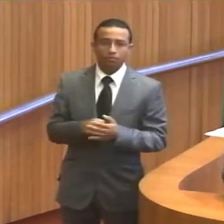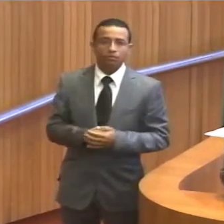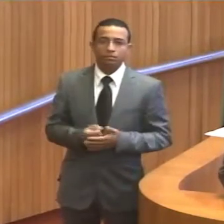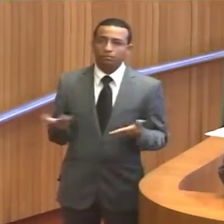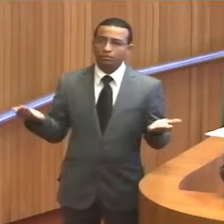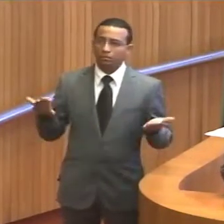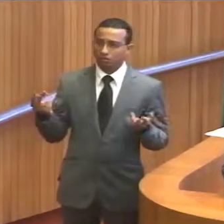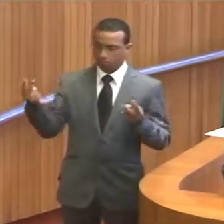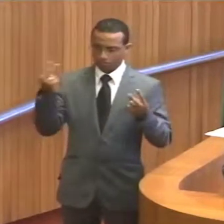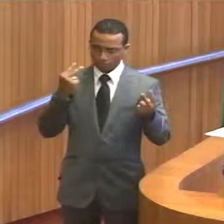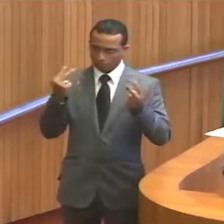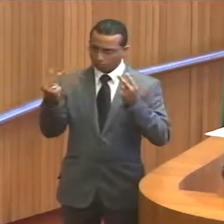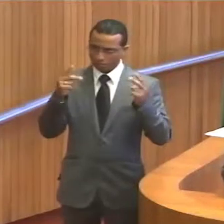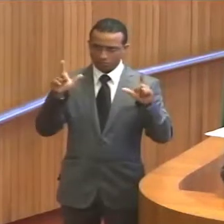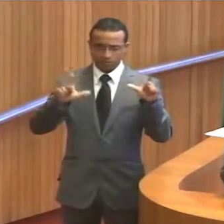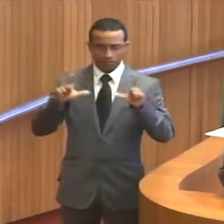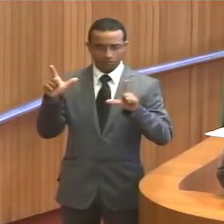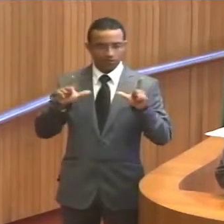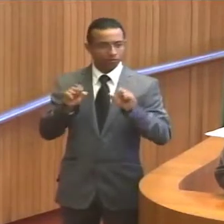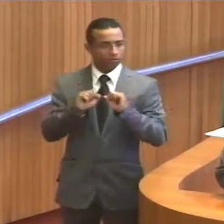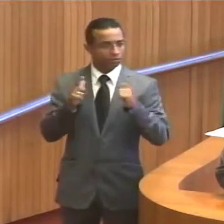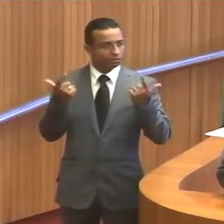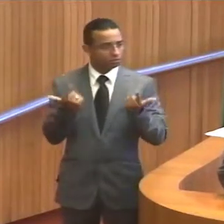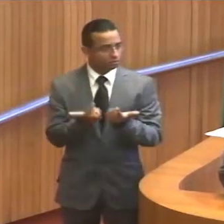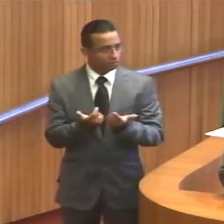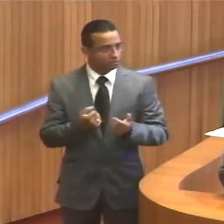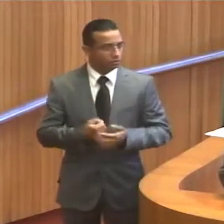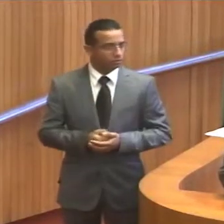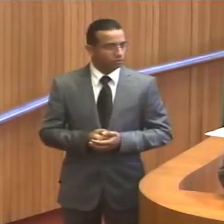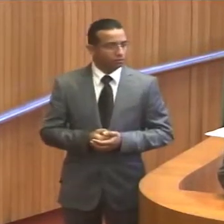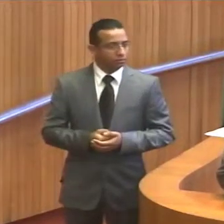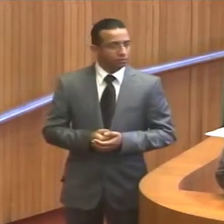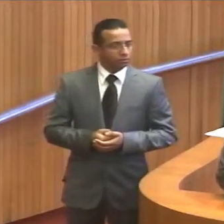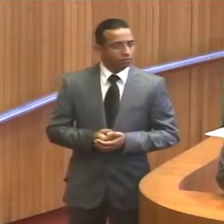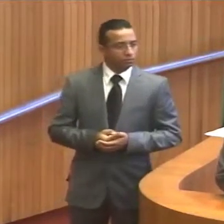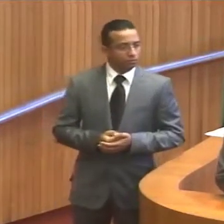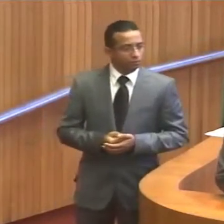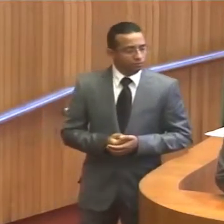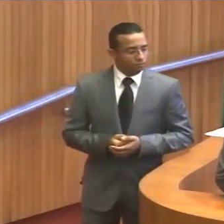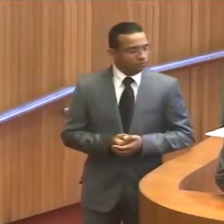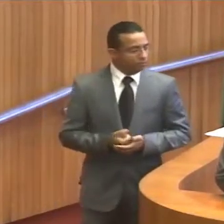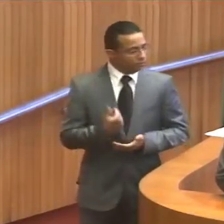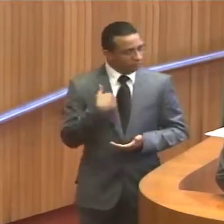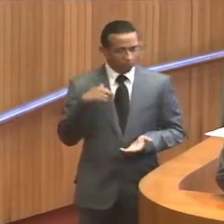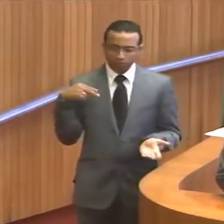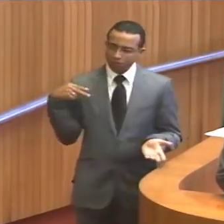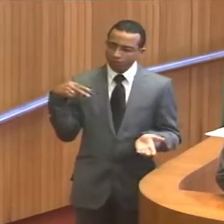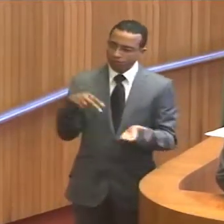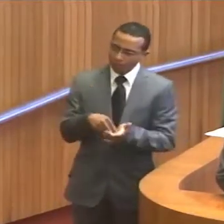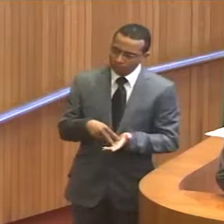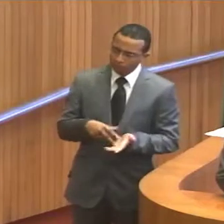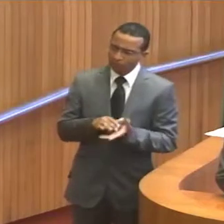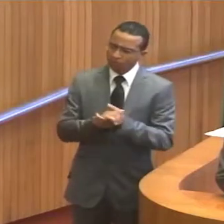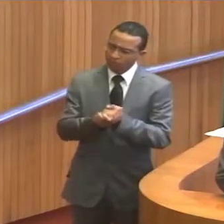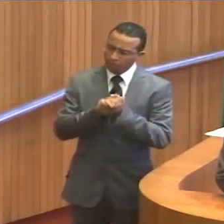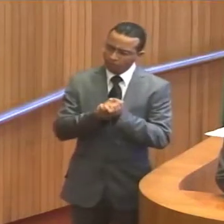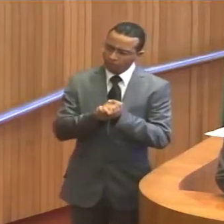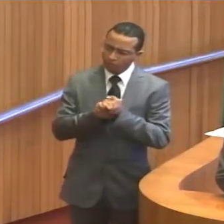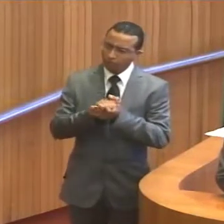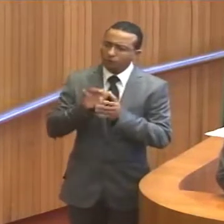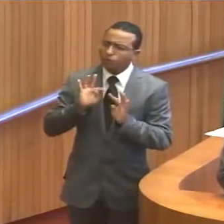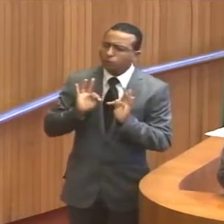nos ouvem e nos assiste através da TV Assembleia. Eu venho aqui parabenizar a toda a